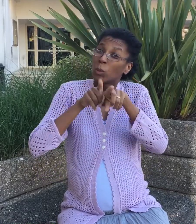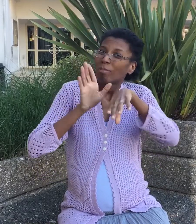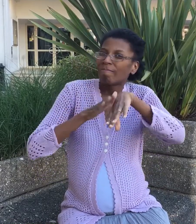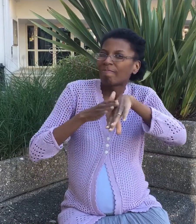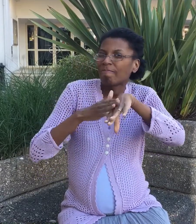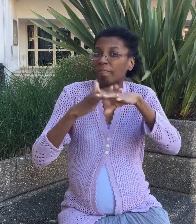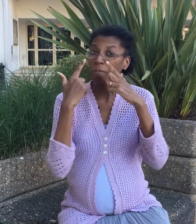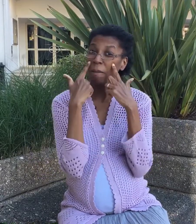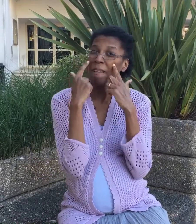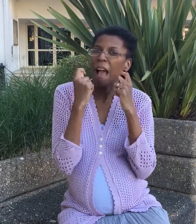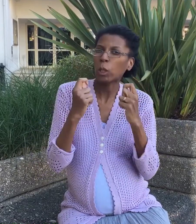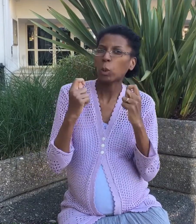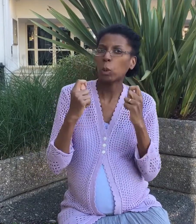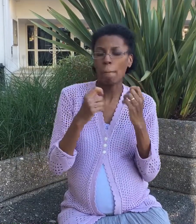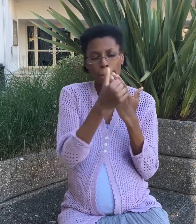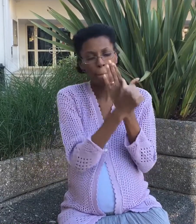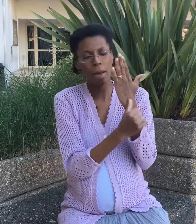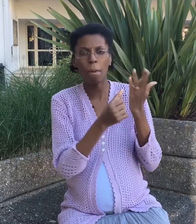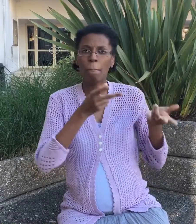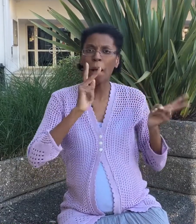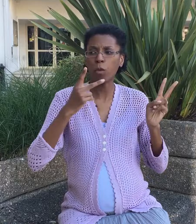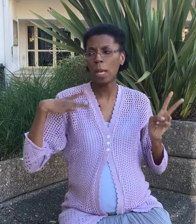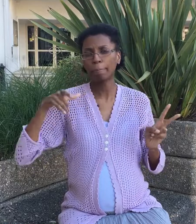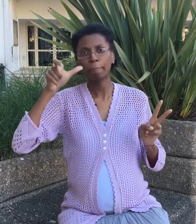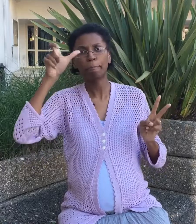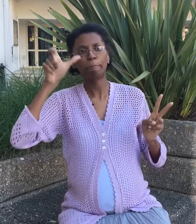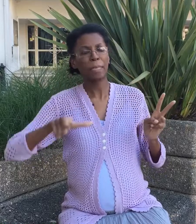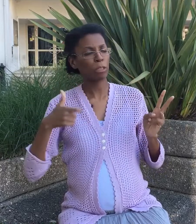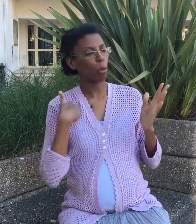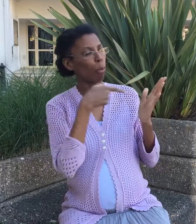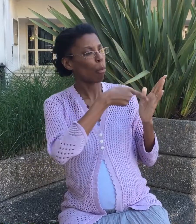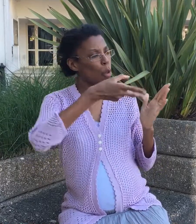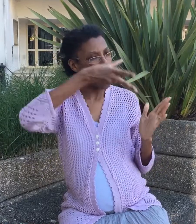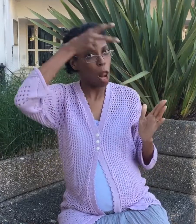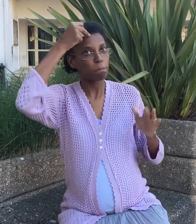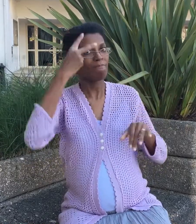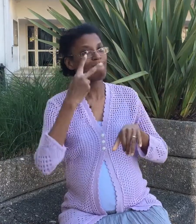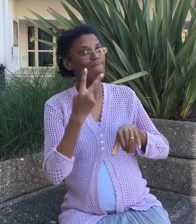Ne cédons pas aux extrêmes.